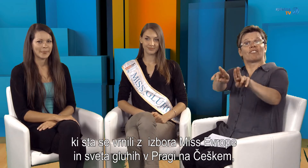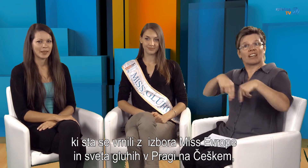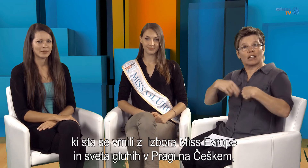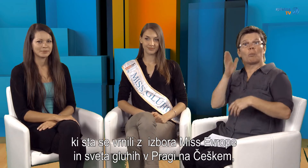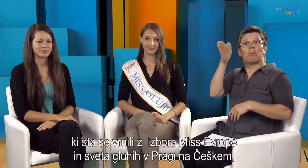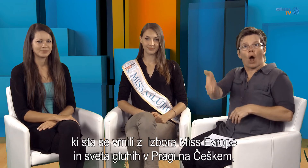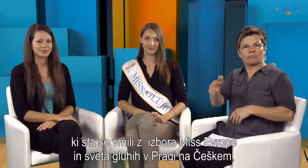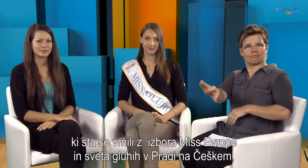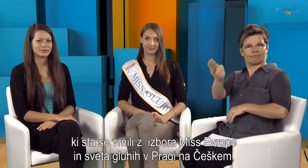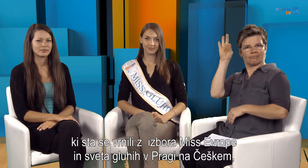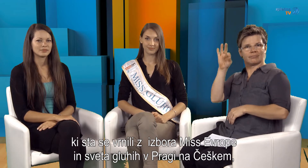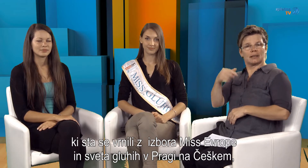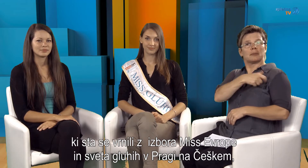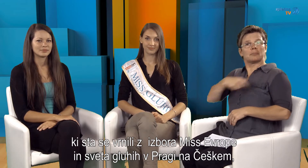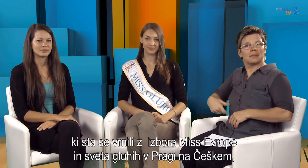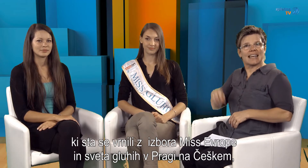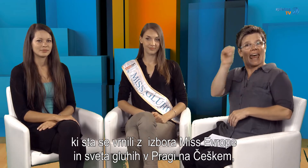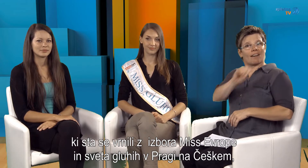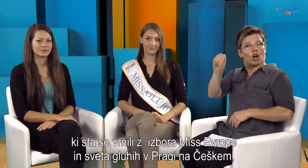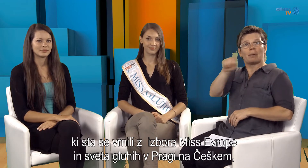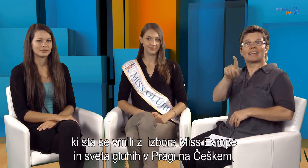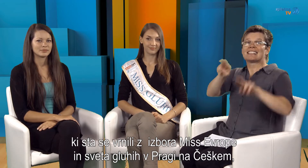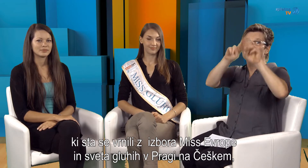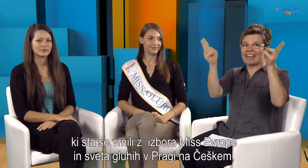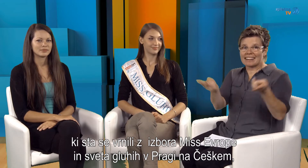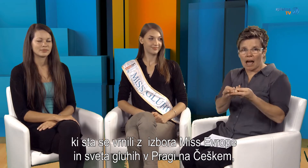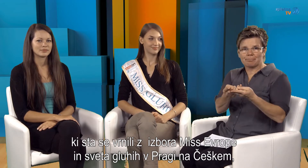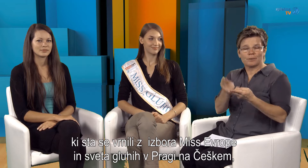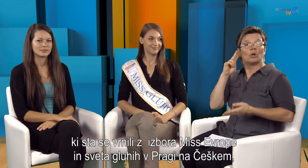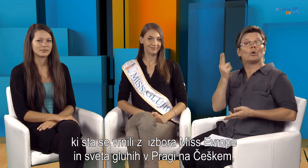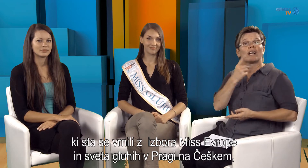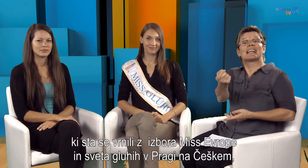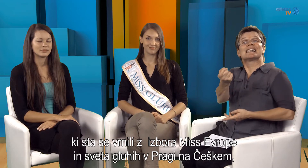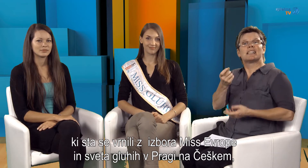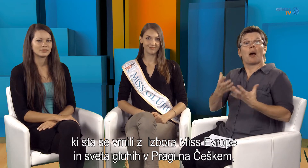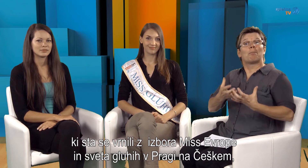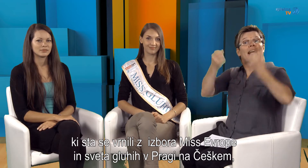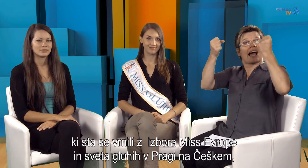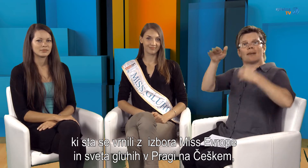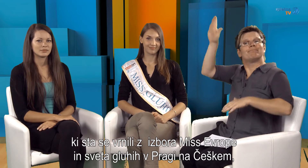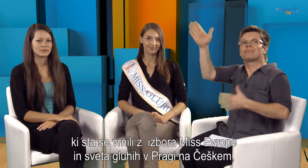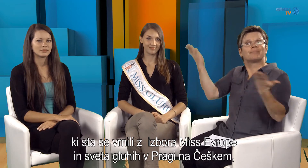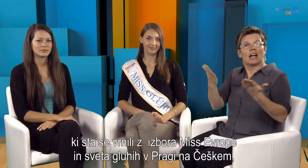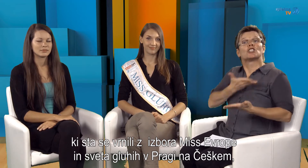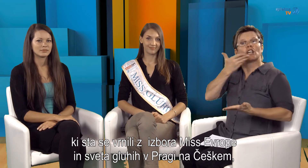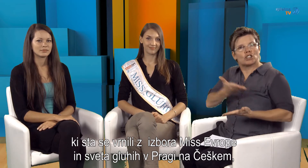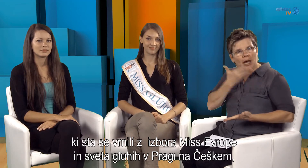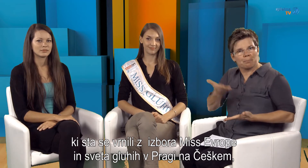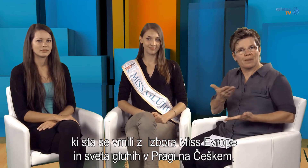Brgri. Pá. Mit? Abra a beid? Beltám. Lukas, is prágem. Szeszkem.